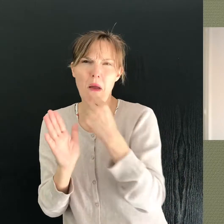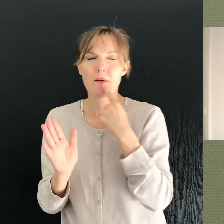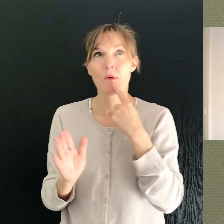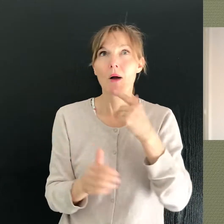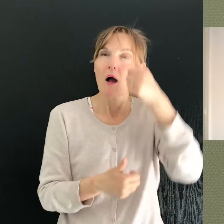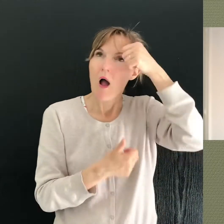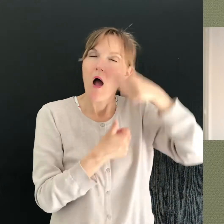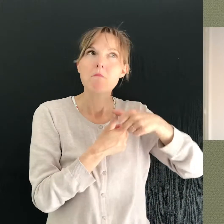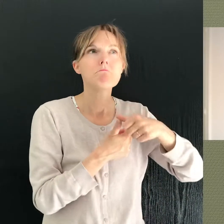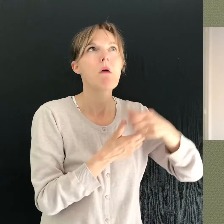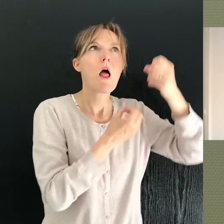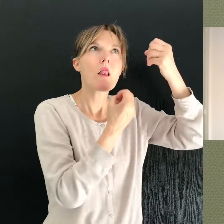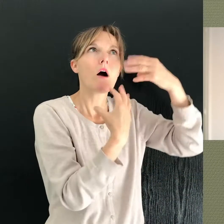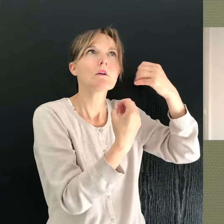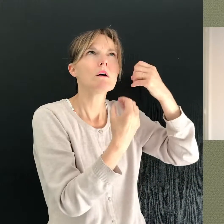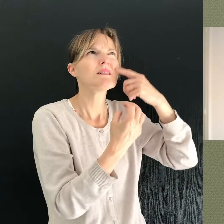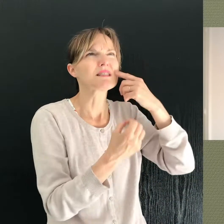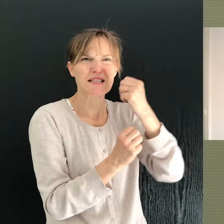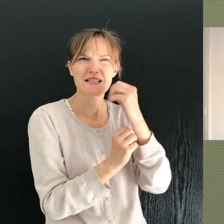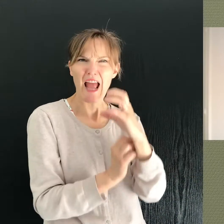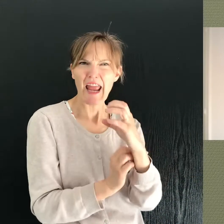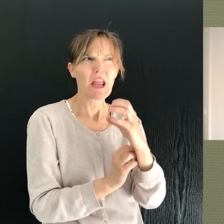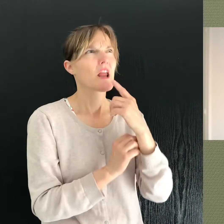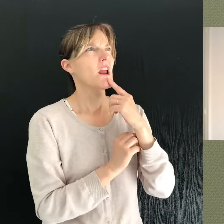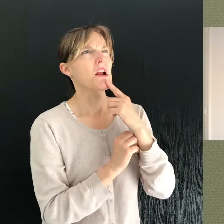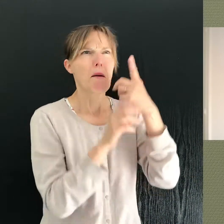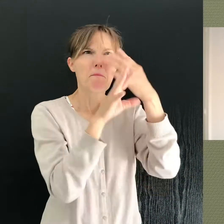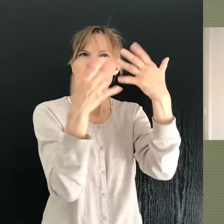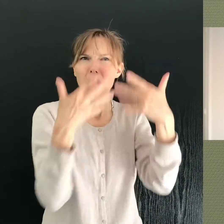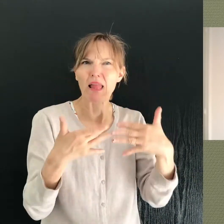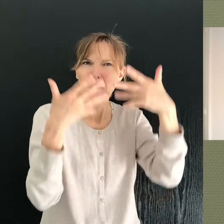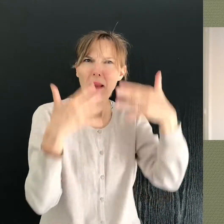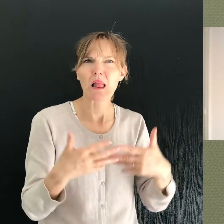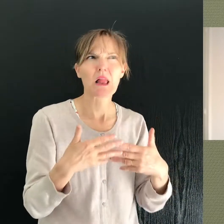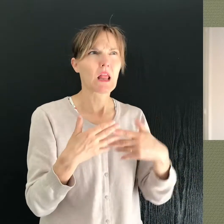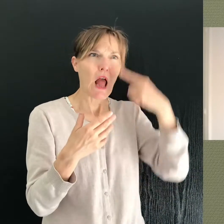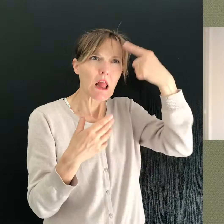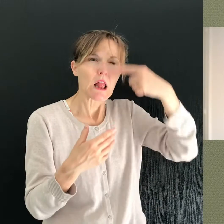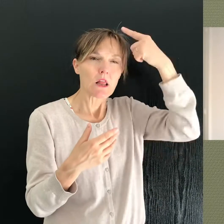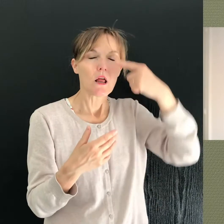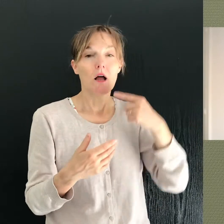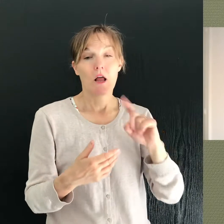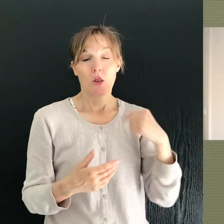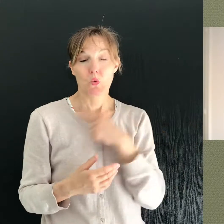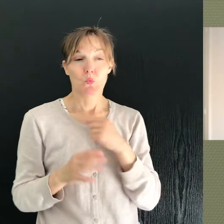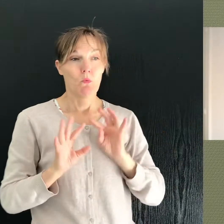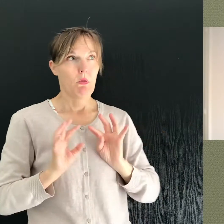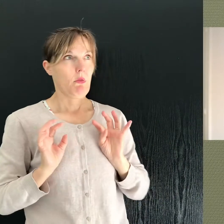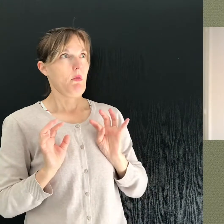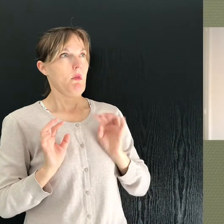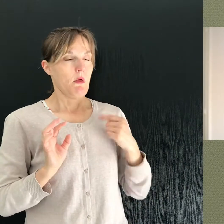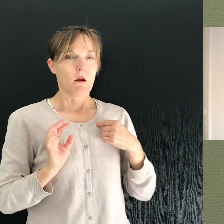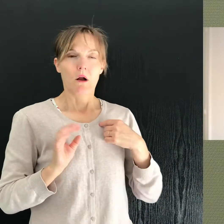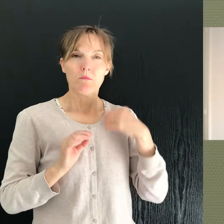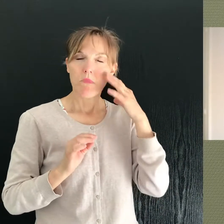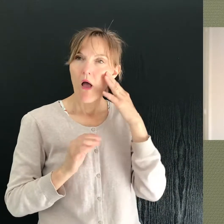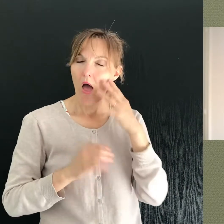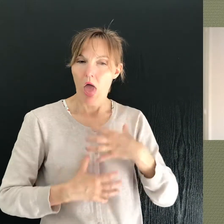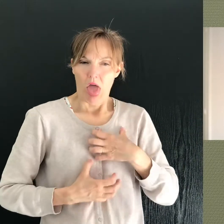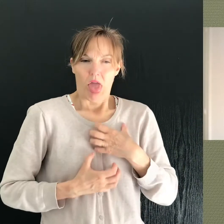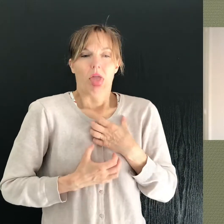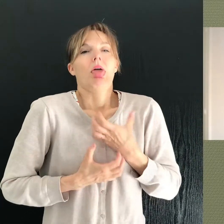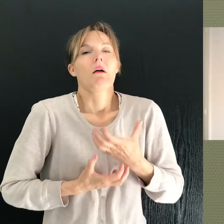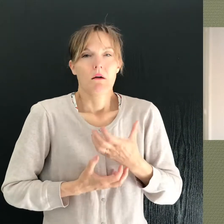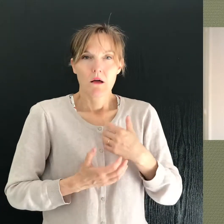secs et sans vie, extrêmement intellectuels et mathématiques, si bien que nous en avions la nausée en sortant des